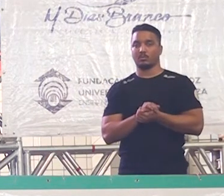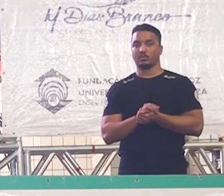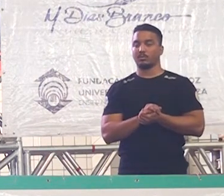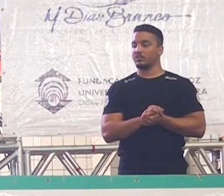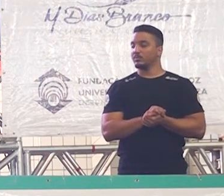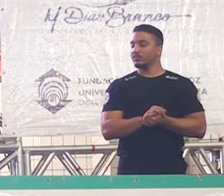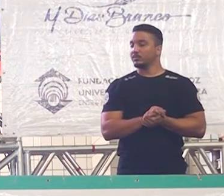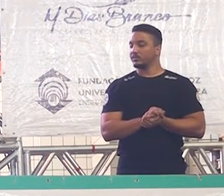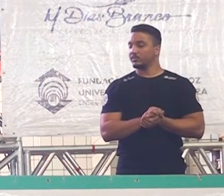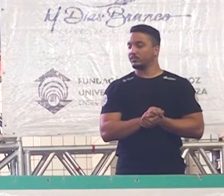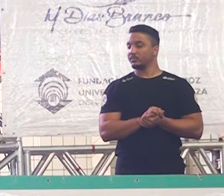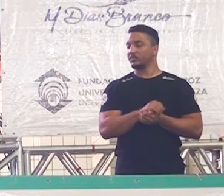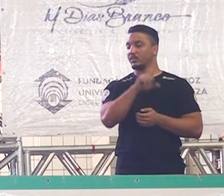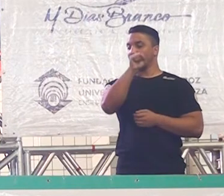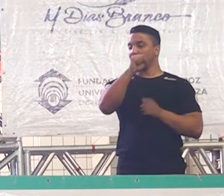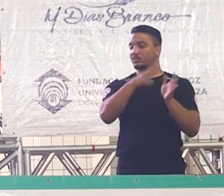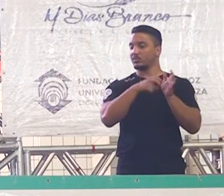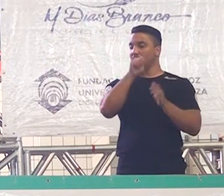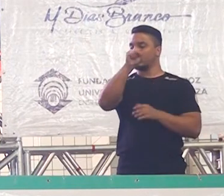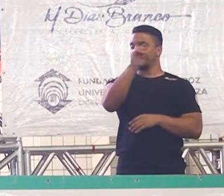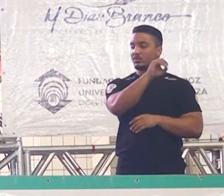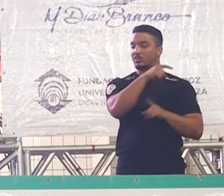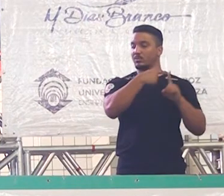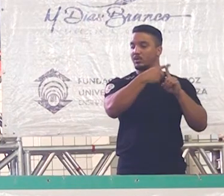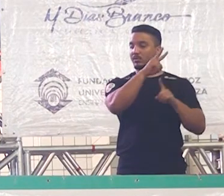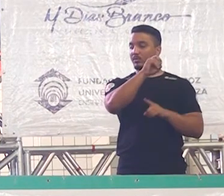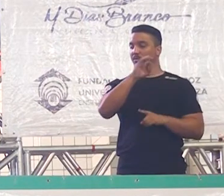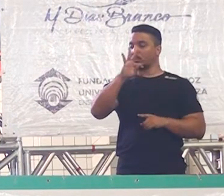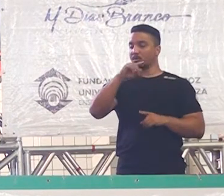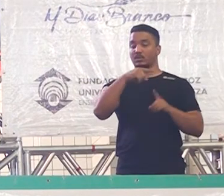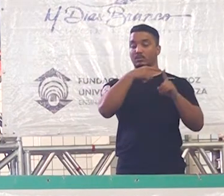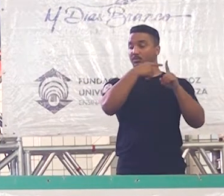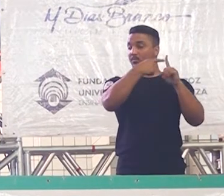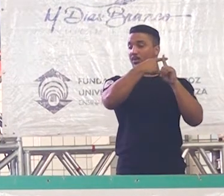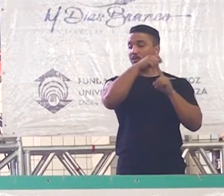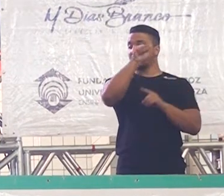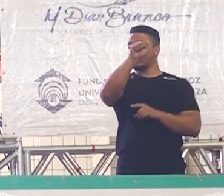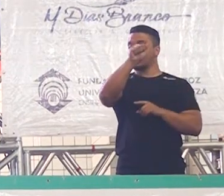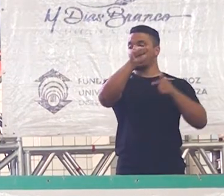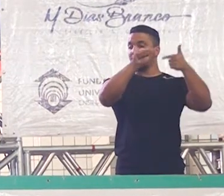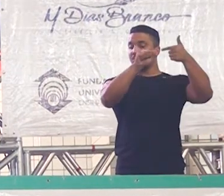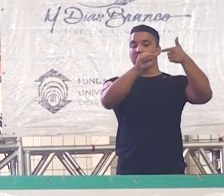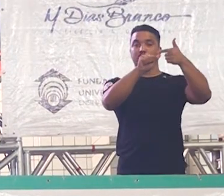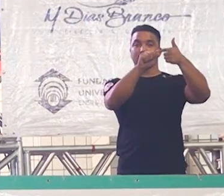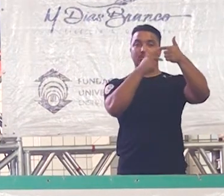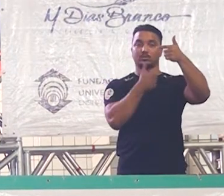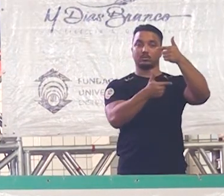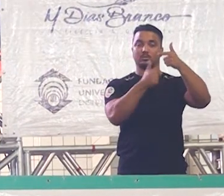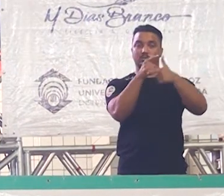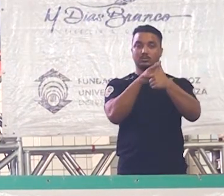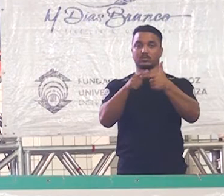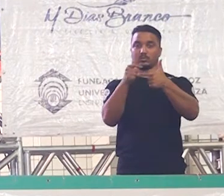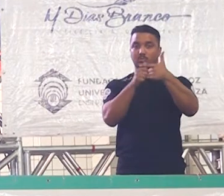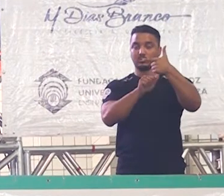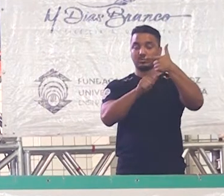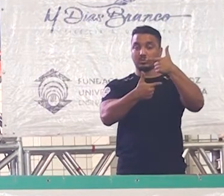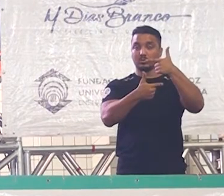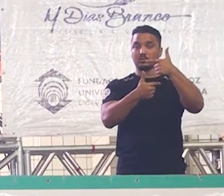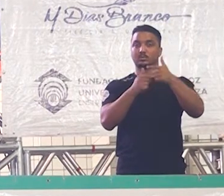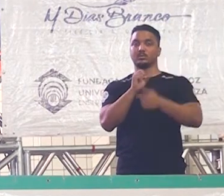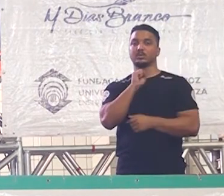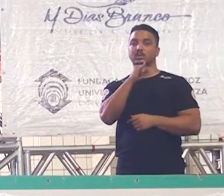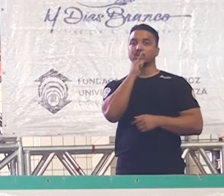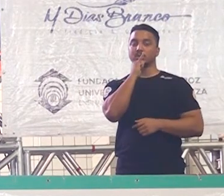Vi você mais 2 amigas na pirâmide da sabedoria. E se você anotar e tiver todos os dados, se a questão der ou